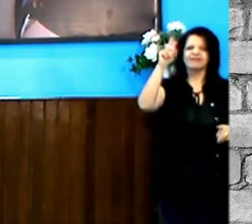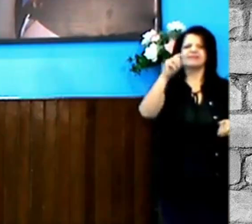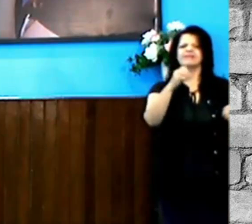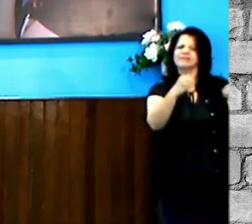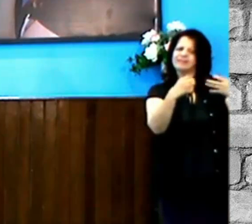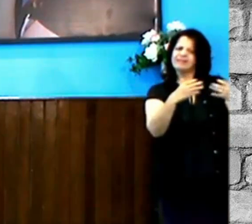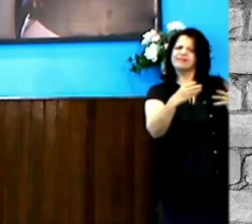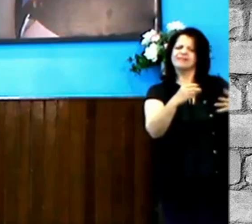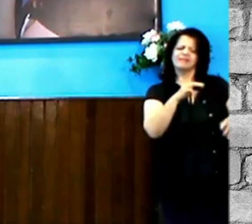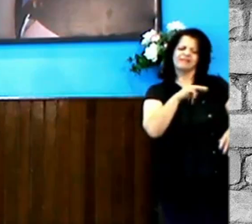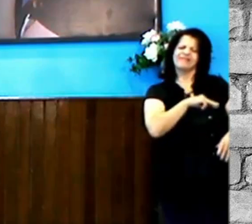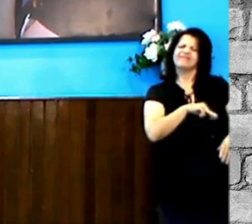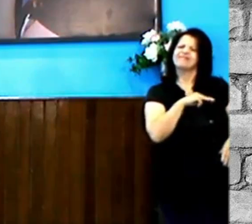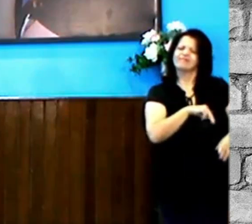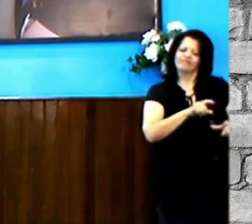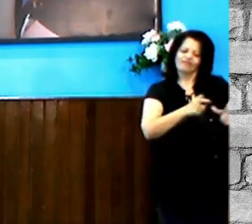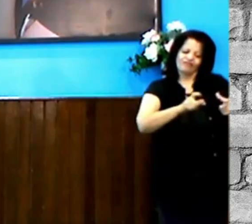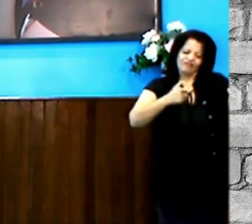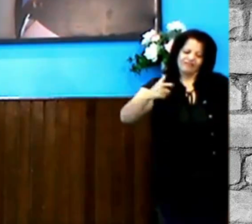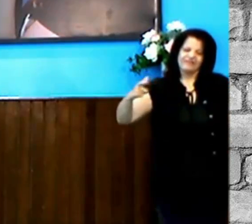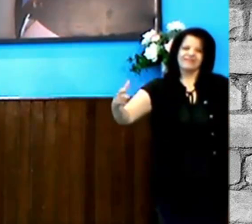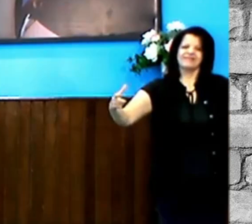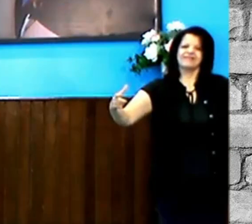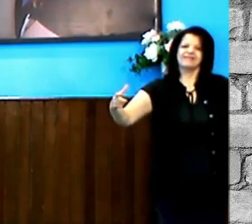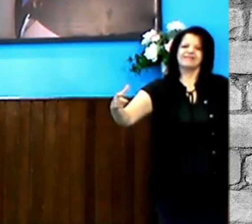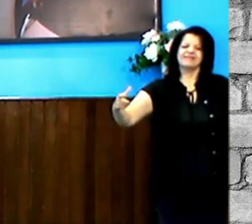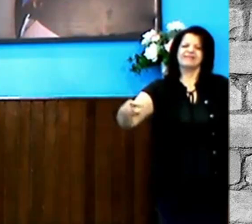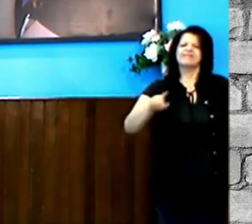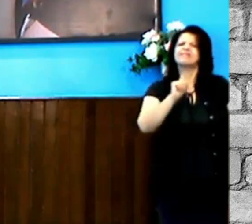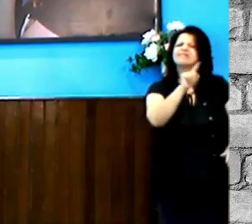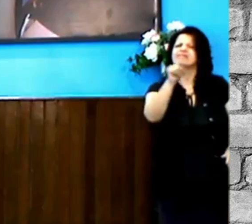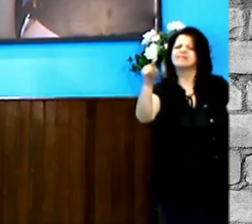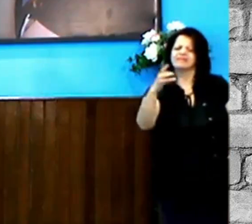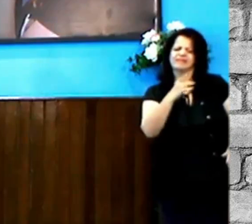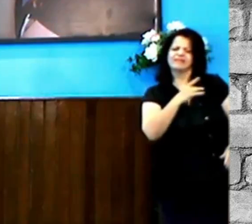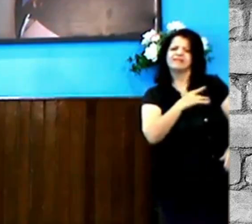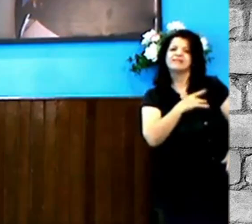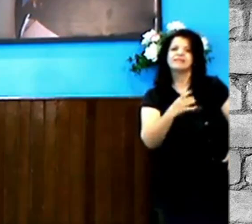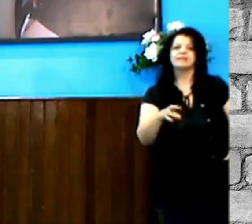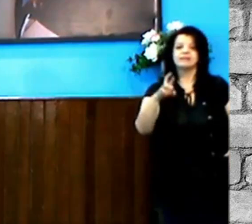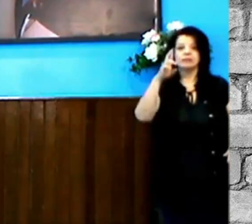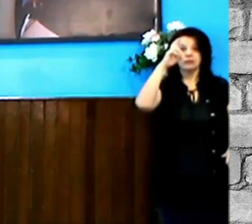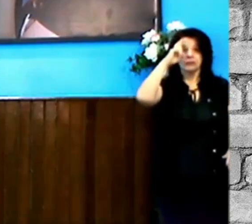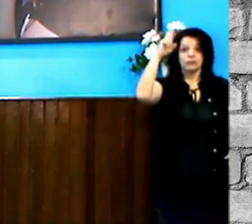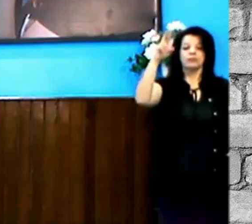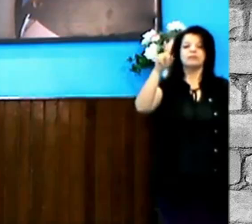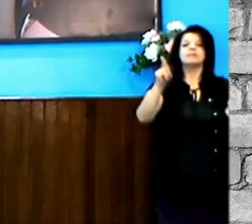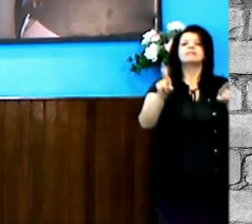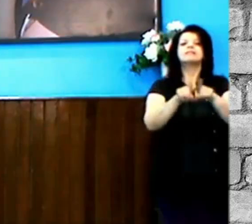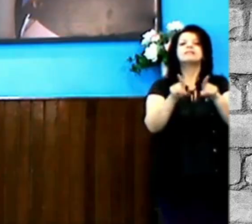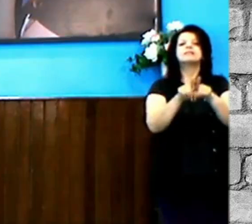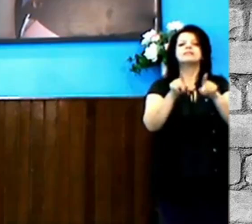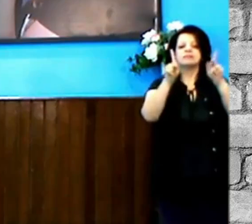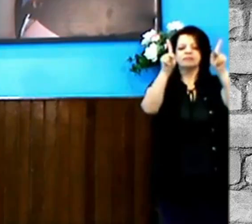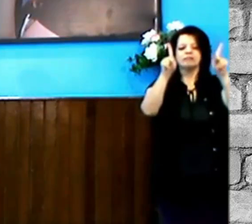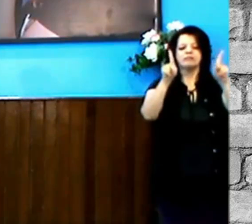o temem, para os que temem ao Senhor. A Bíblia também diz que o Senhor se apieda, ou seja, ele tem piedade.